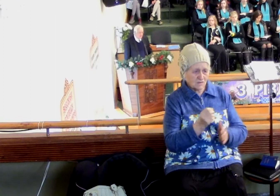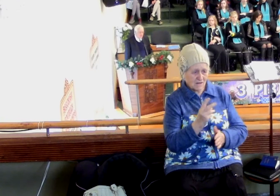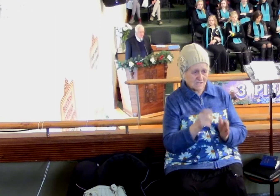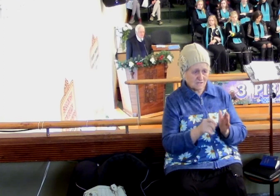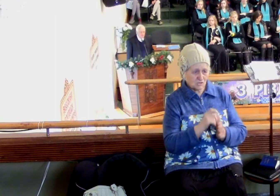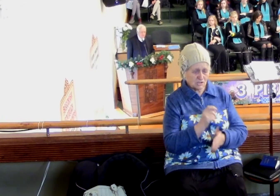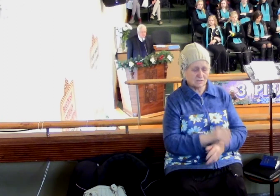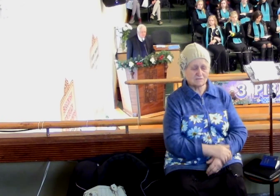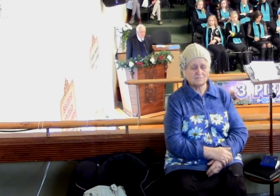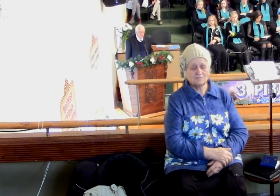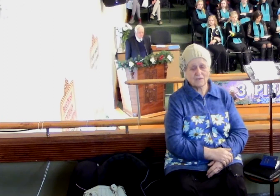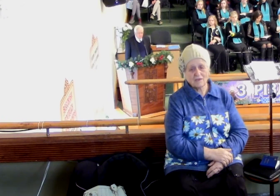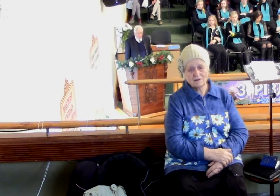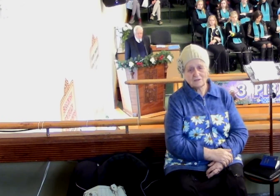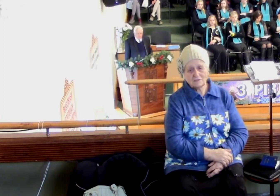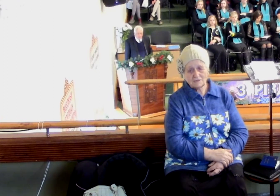стих.